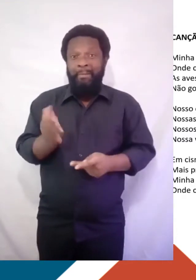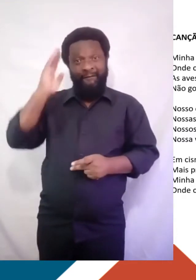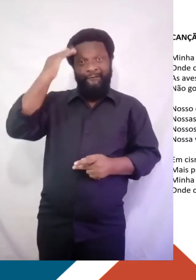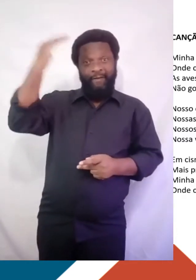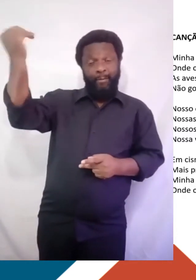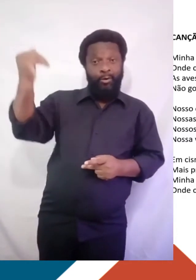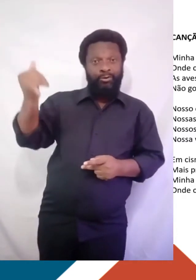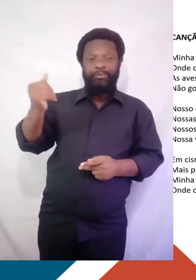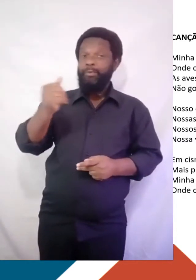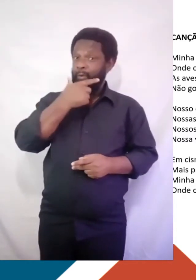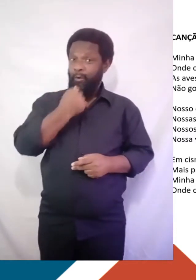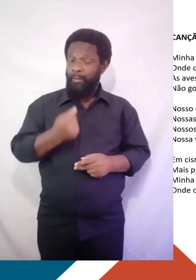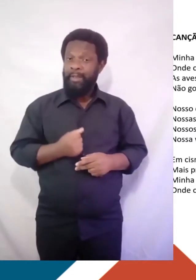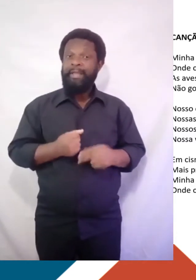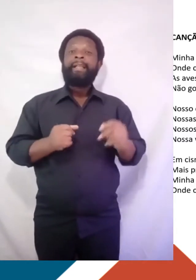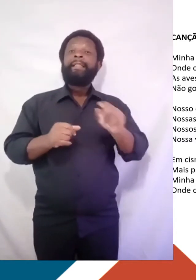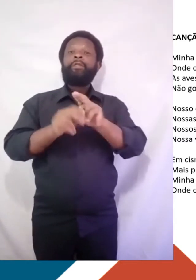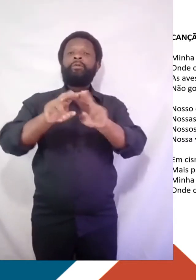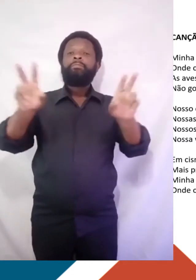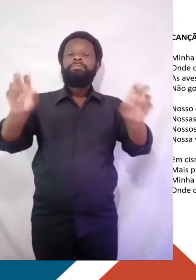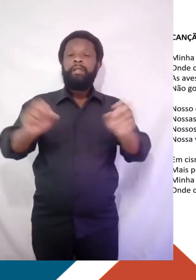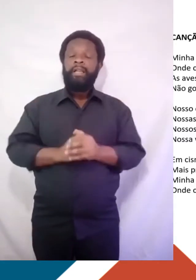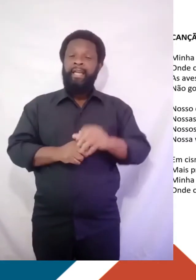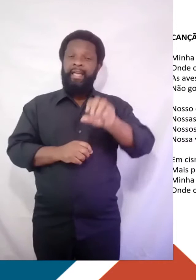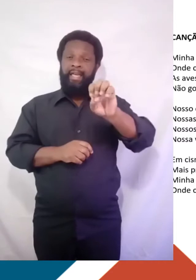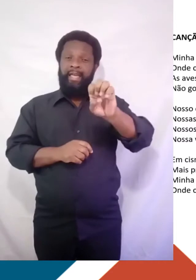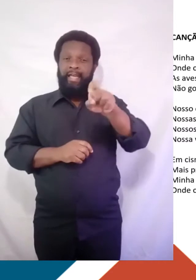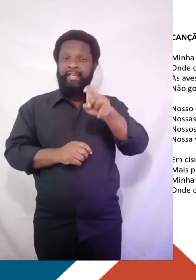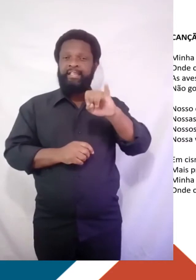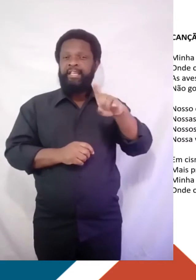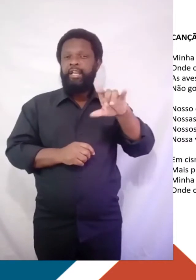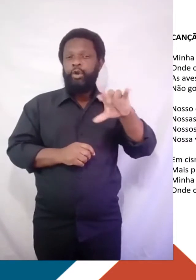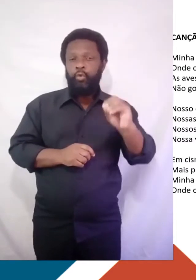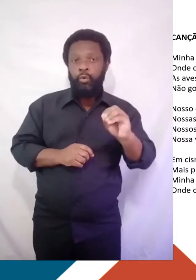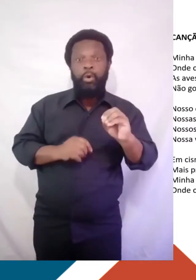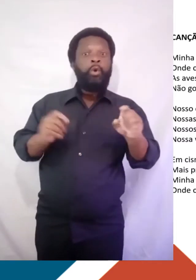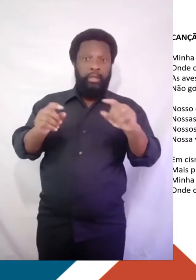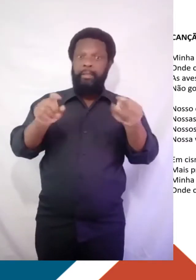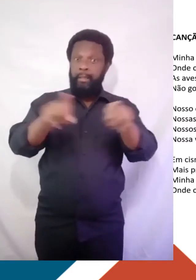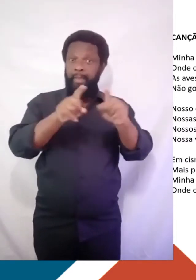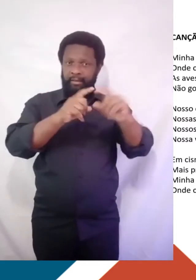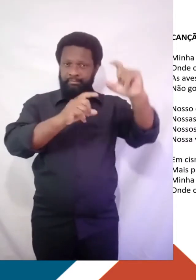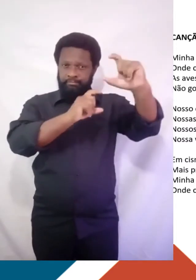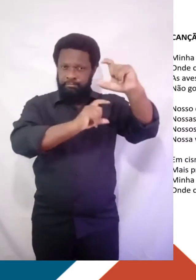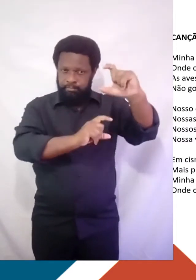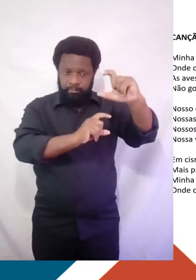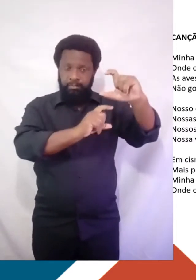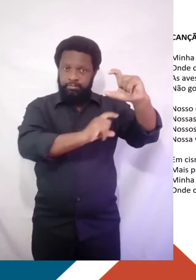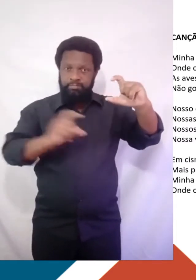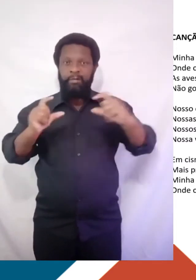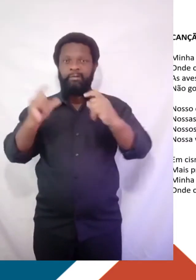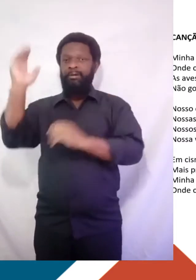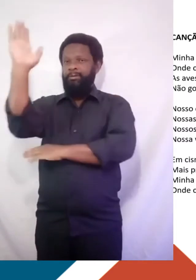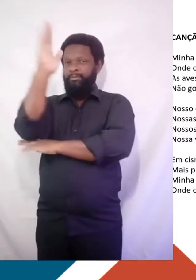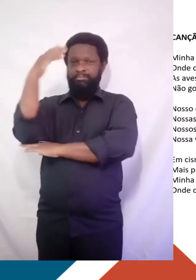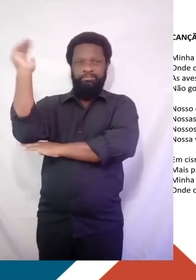brasileira, escrito pelo mesmo autor, A Canção do Exílio. Uma de suas estrofes é mencionada inclusive em nosso hino nacional.